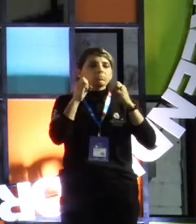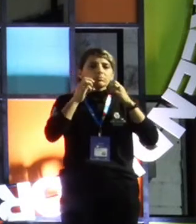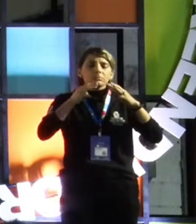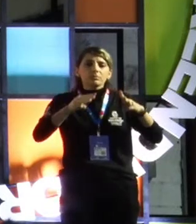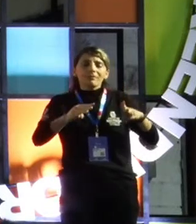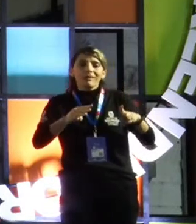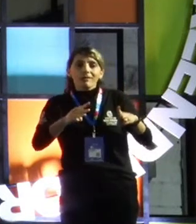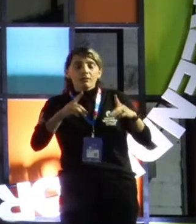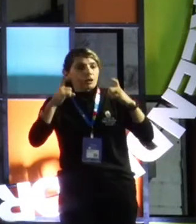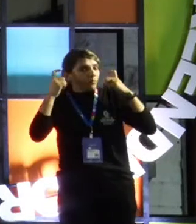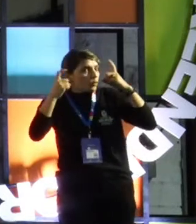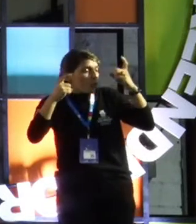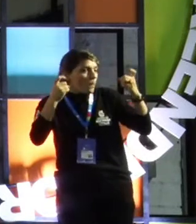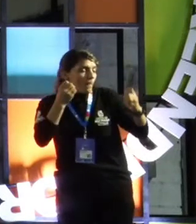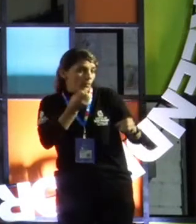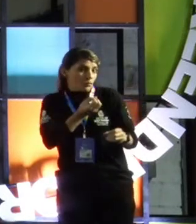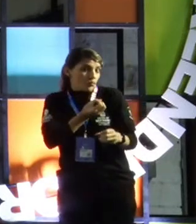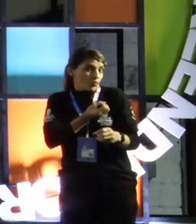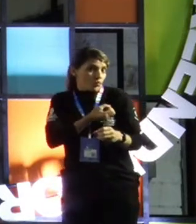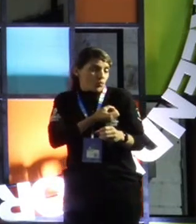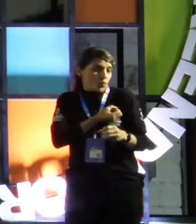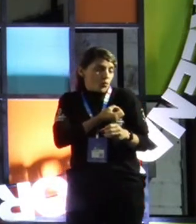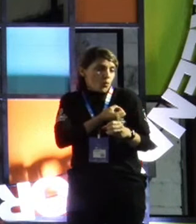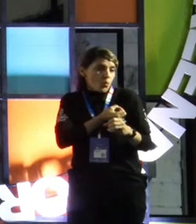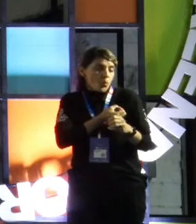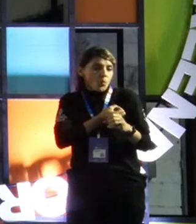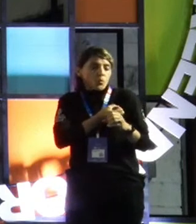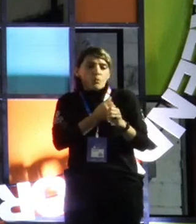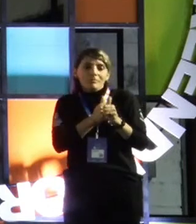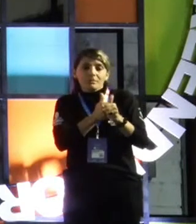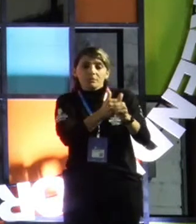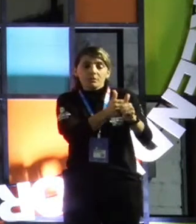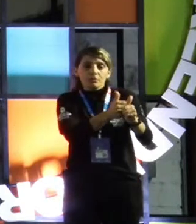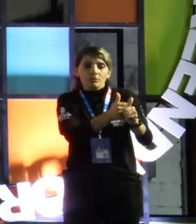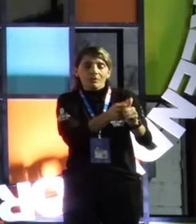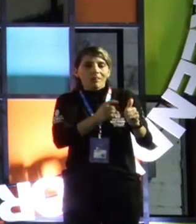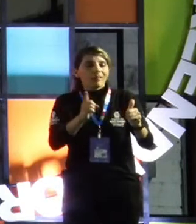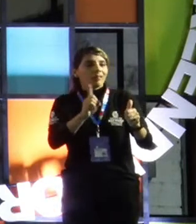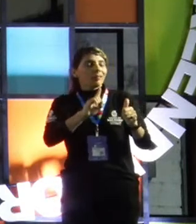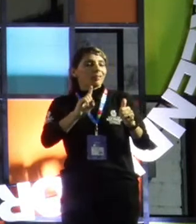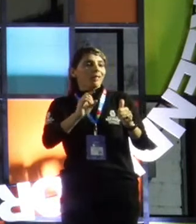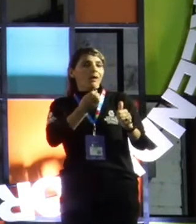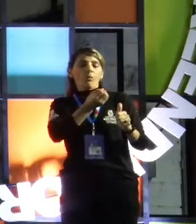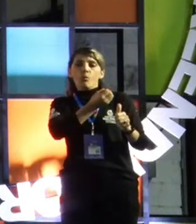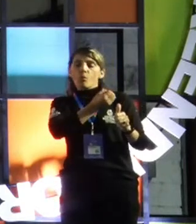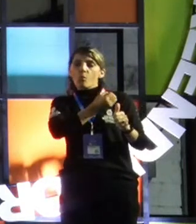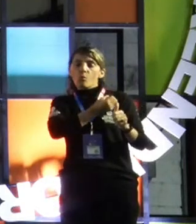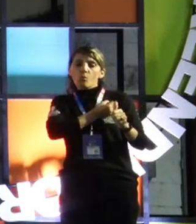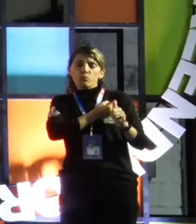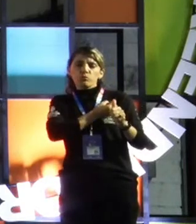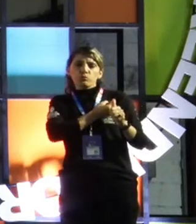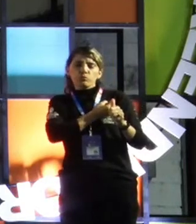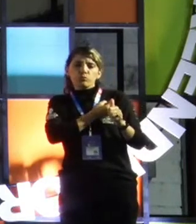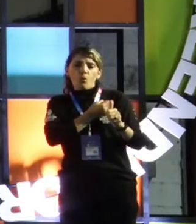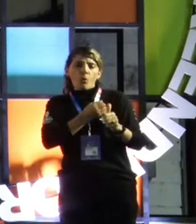de seguidor que você tem. Ela está preocupada com o número do engajamento que você tem.